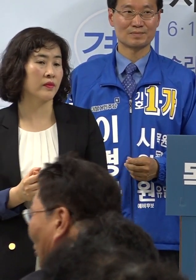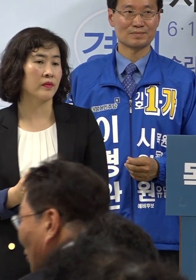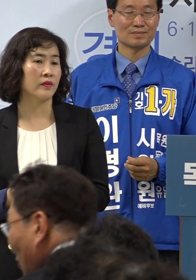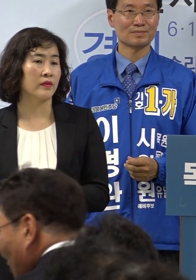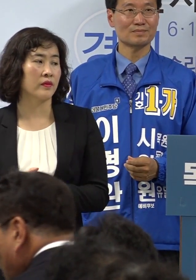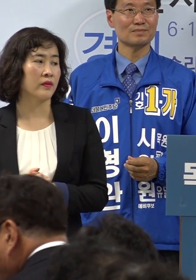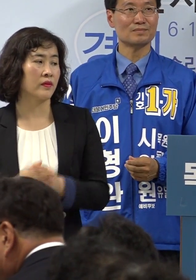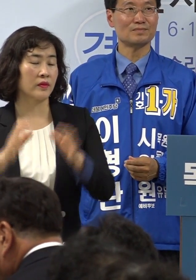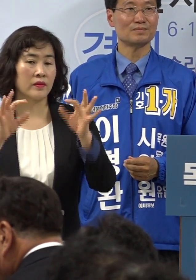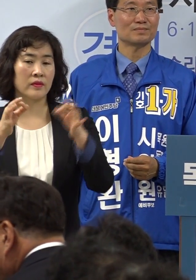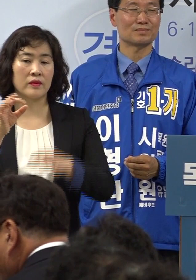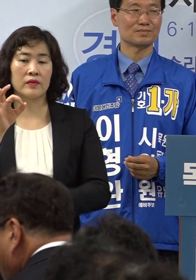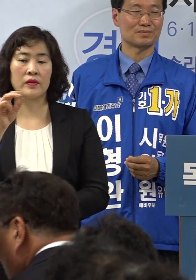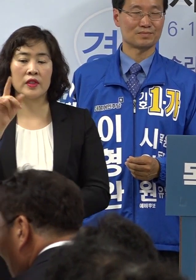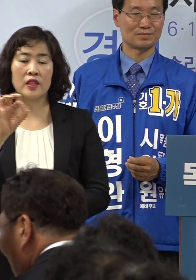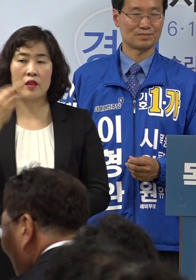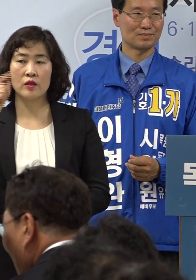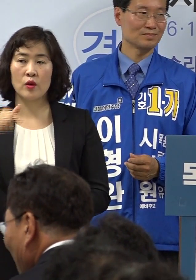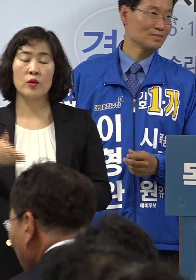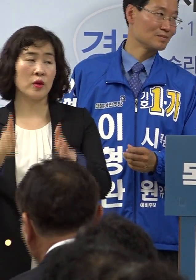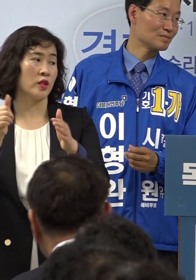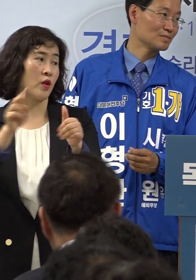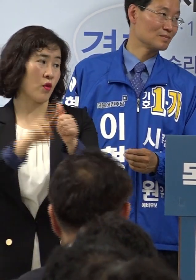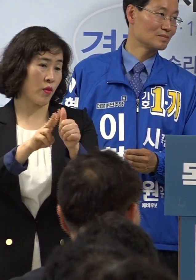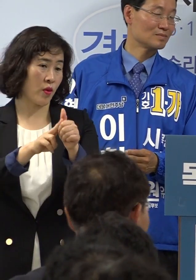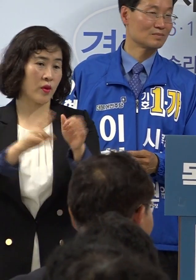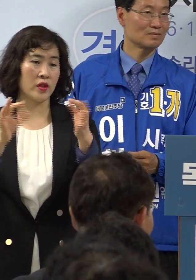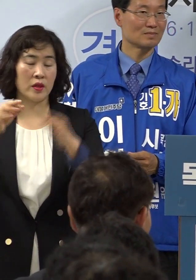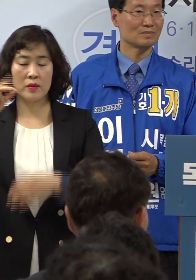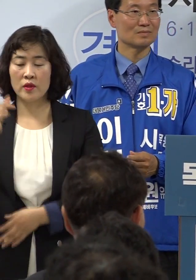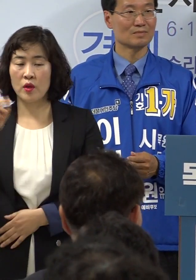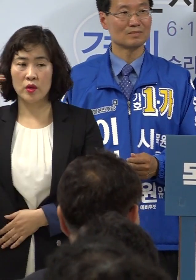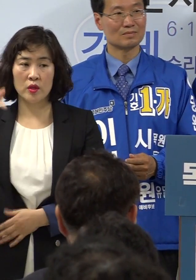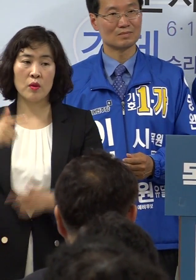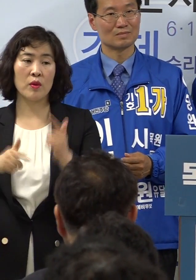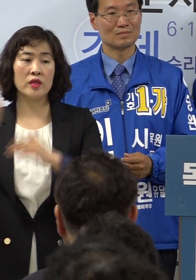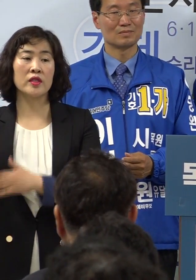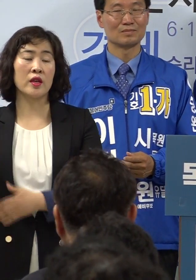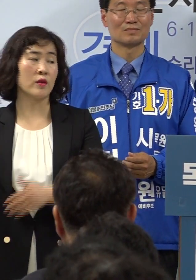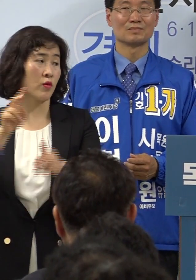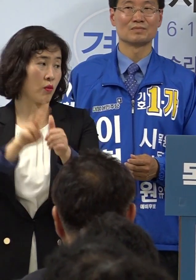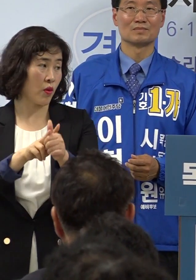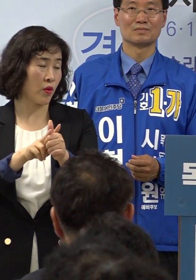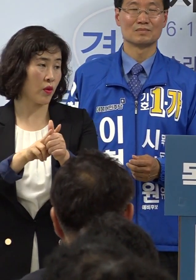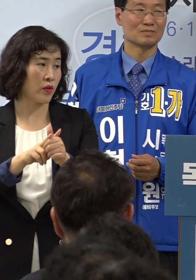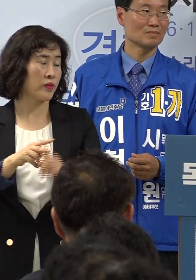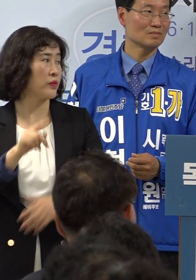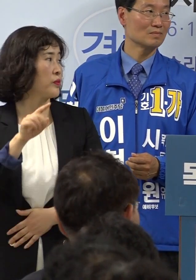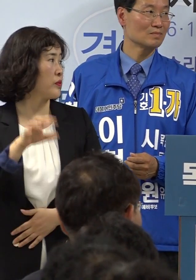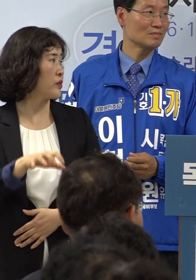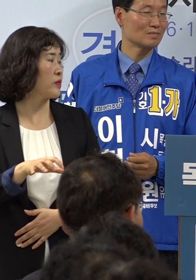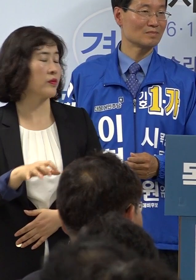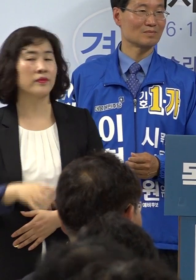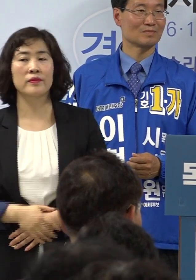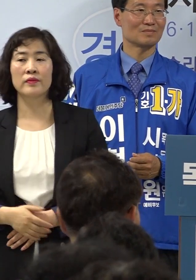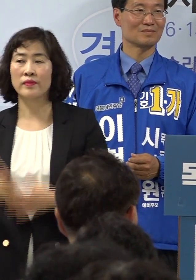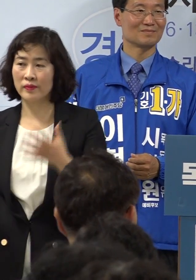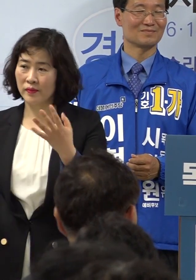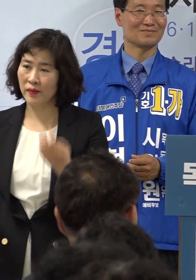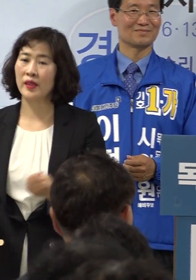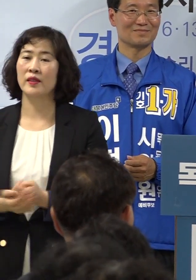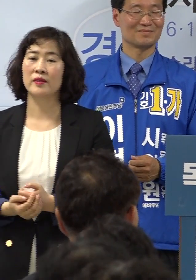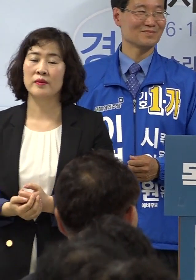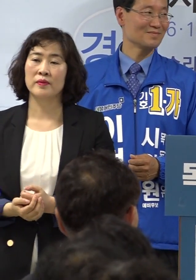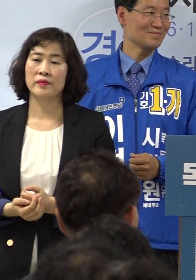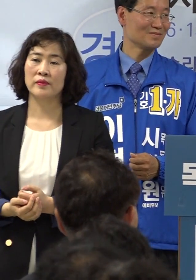우리 김영록 도지사 후보 또 김종식 목포시장 후보 또 이곳에 이렇게